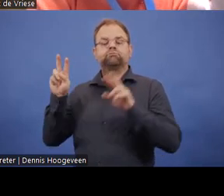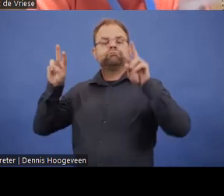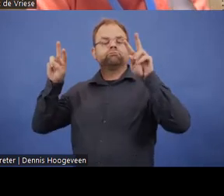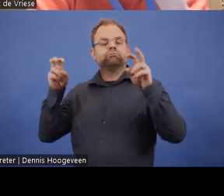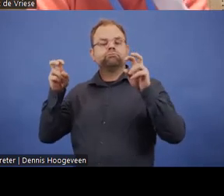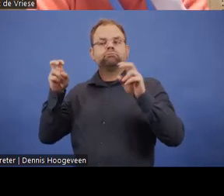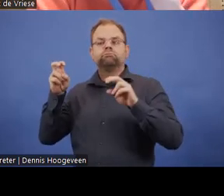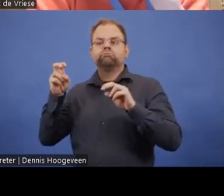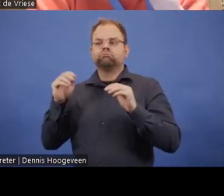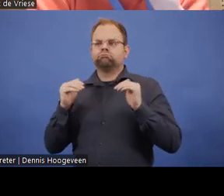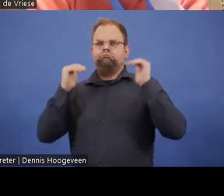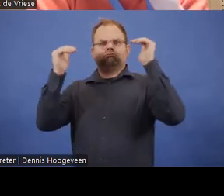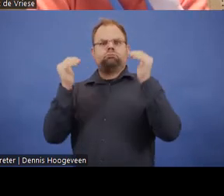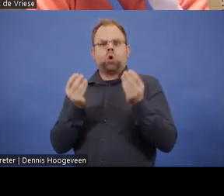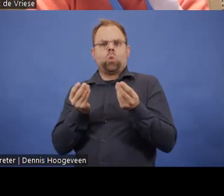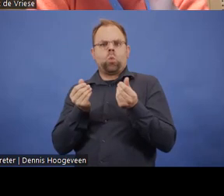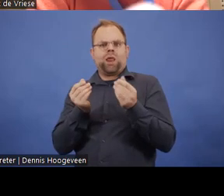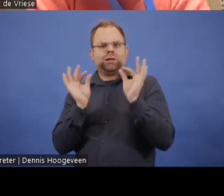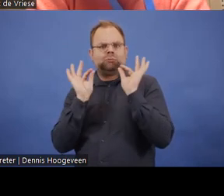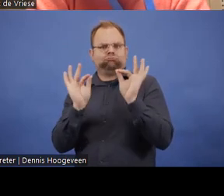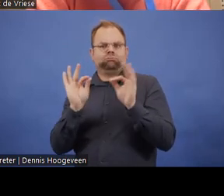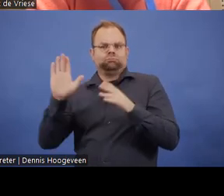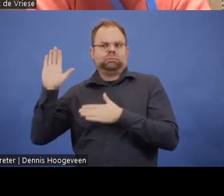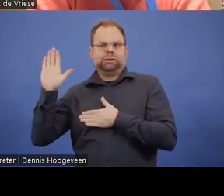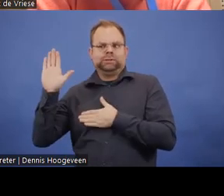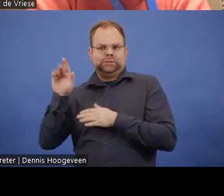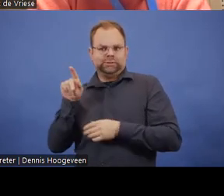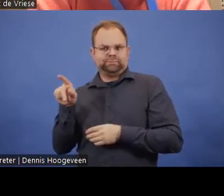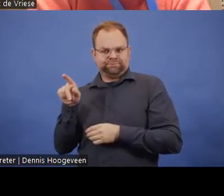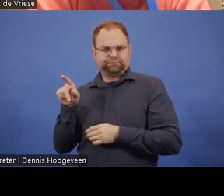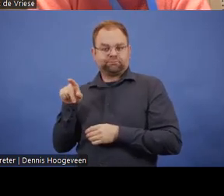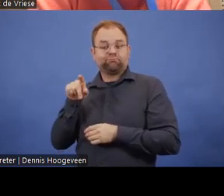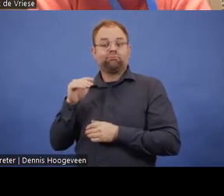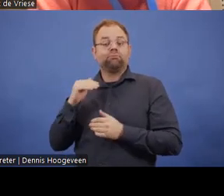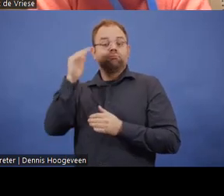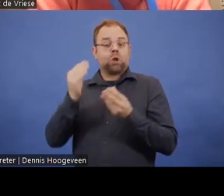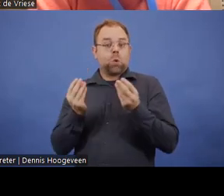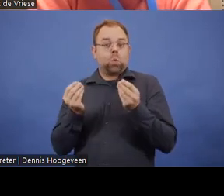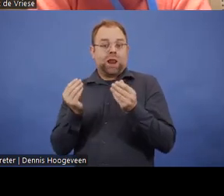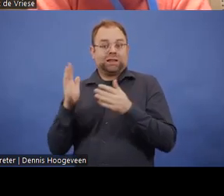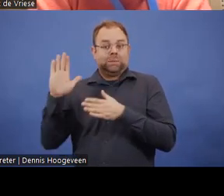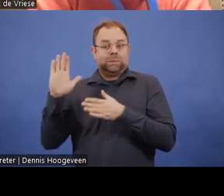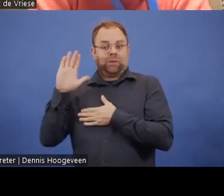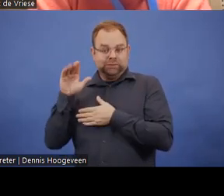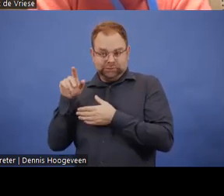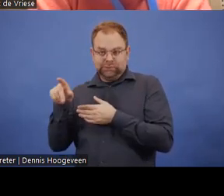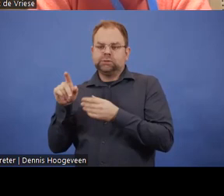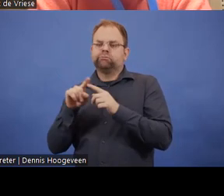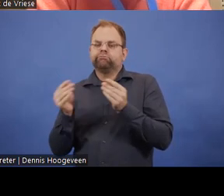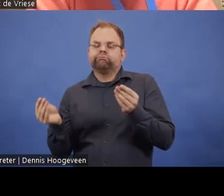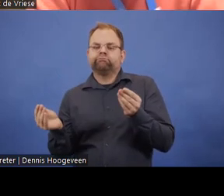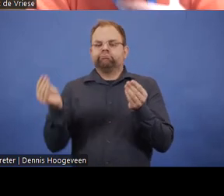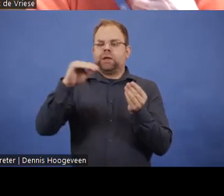para un plegado de alta calidad. Tenemos adicionales plegados. Hablamos sobre